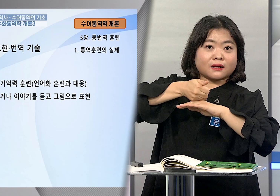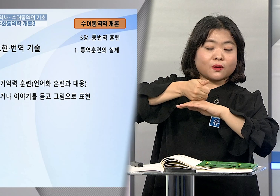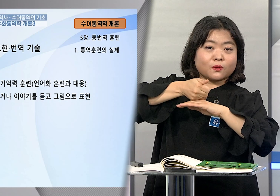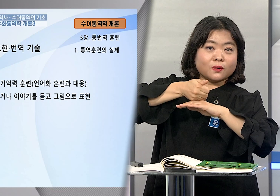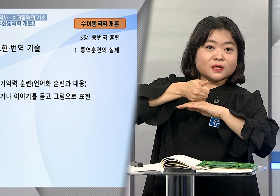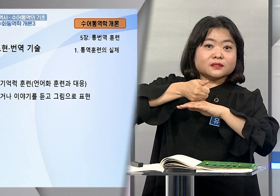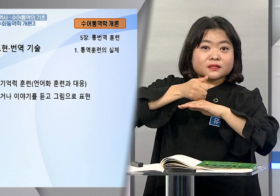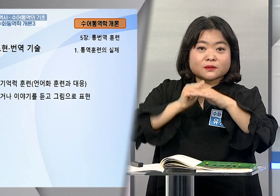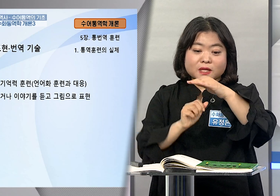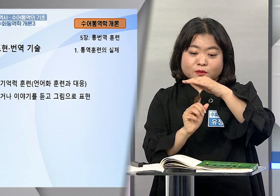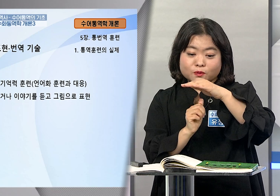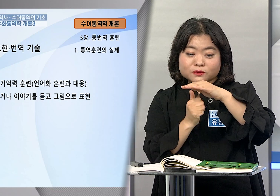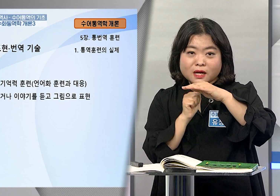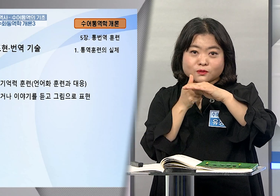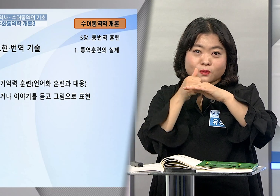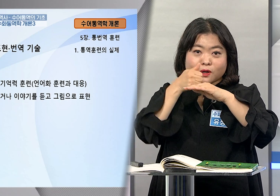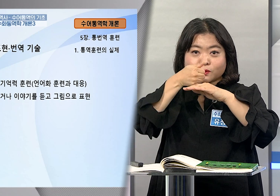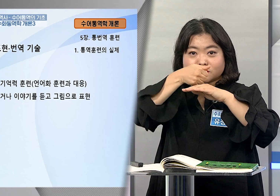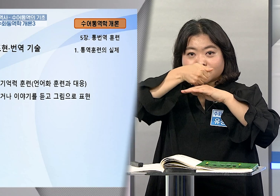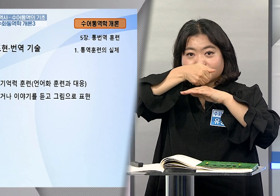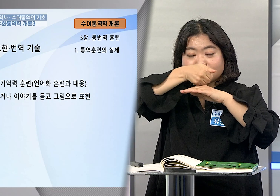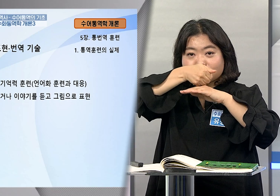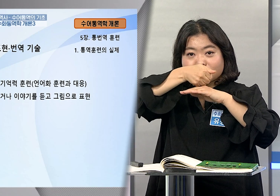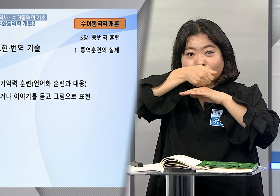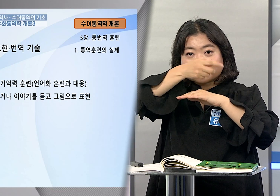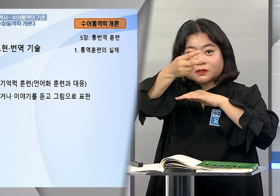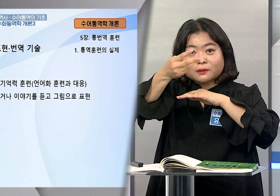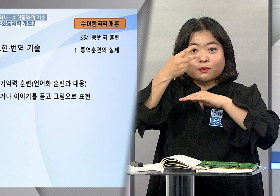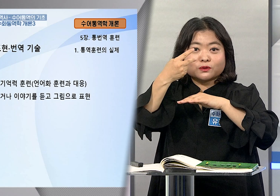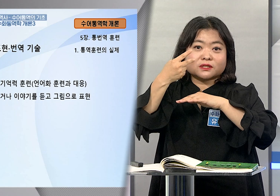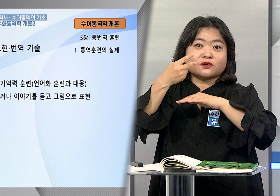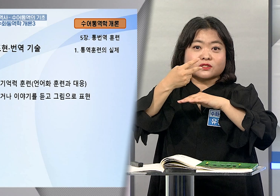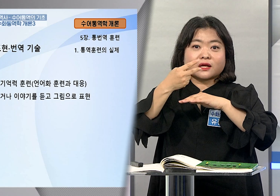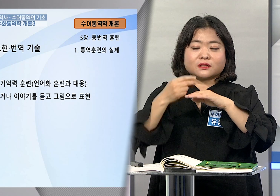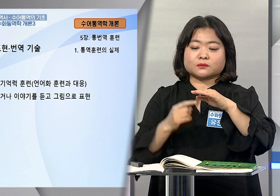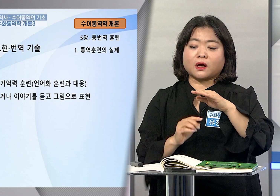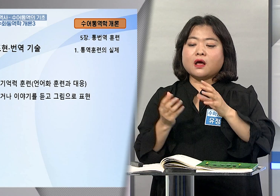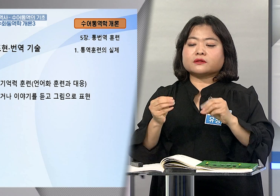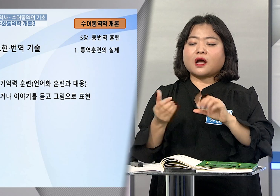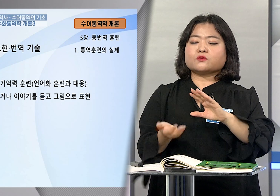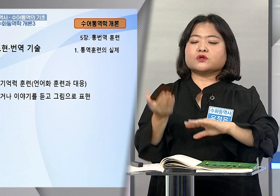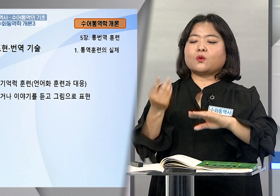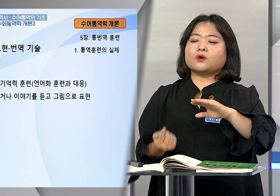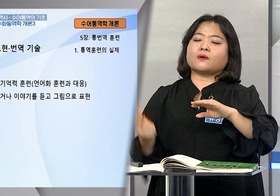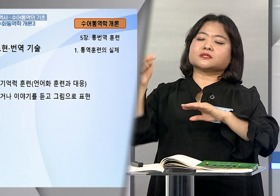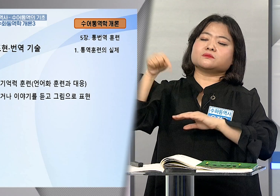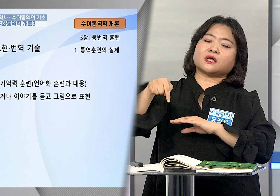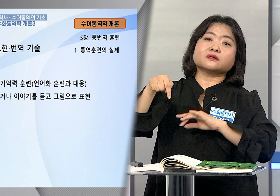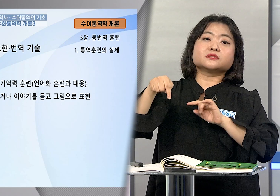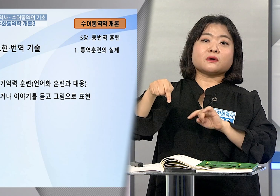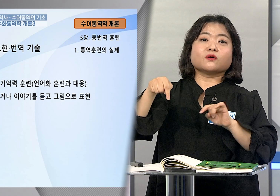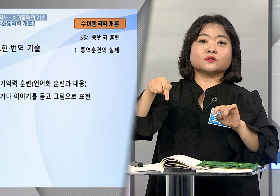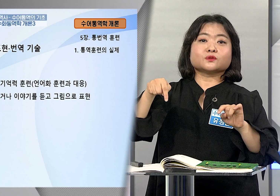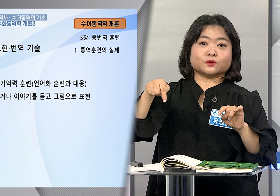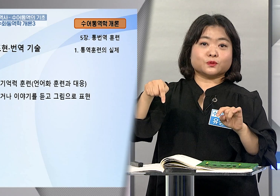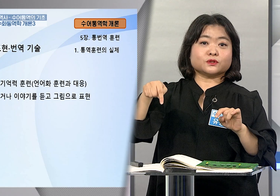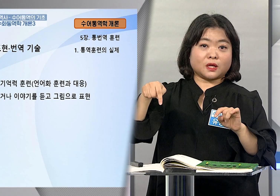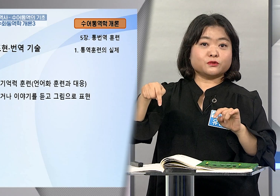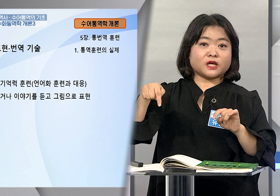거하고 느낌상 이건 땅으로 올라오는 그림이 여러분이 딱 보는 시기에 연상이 되지만 땅 위로 올라왔습니다. 이건 정말 언어적으로 프리한